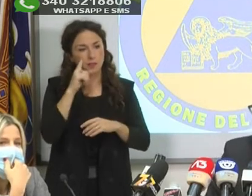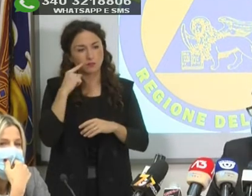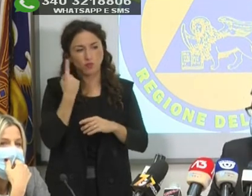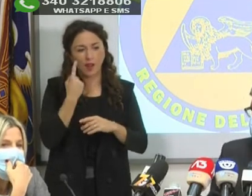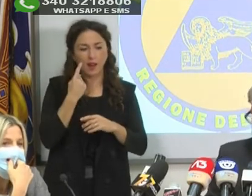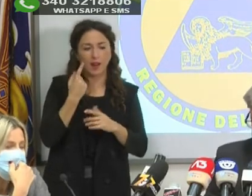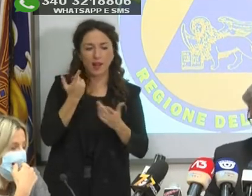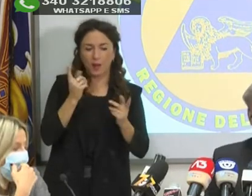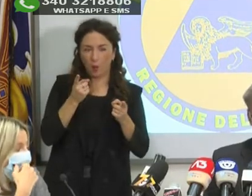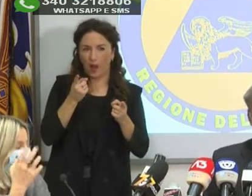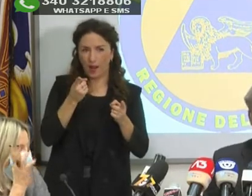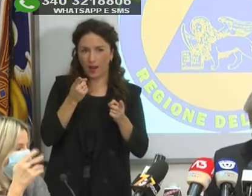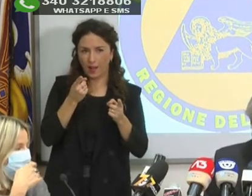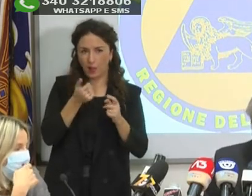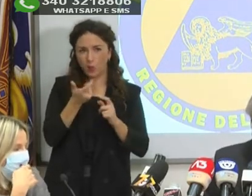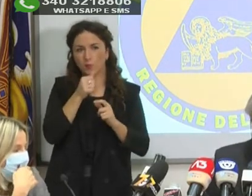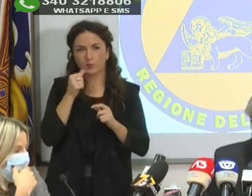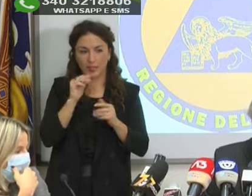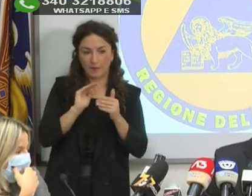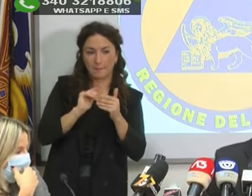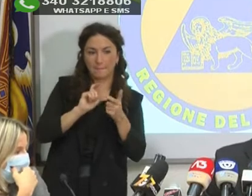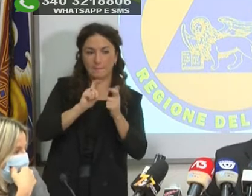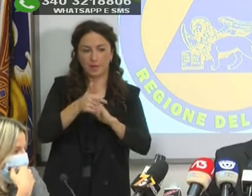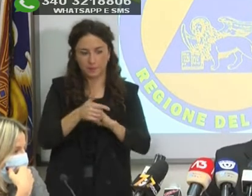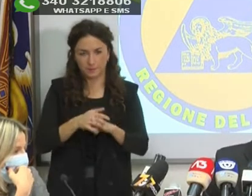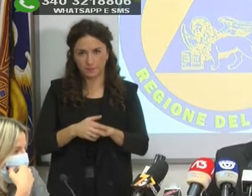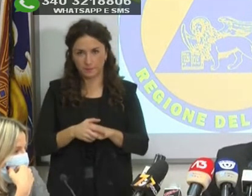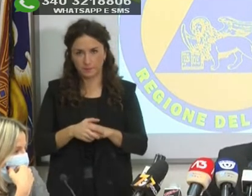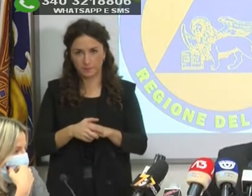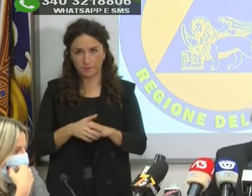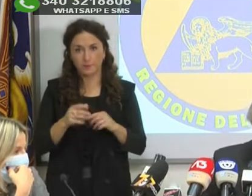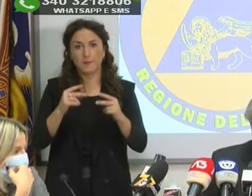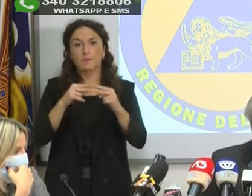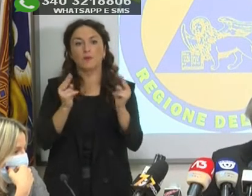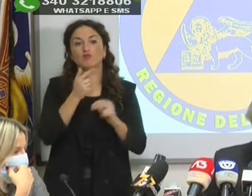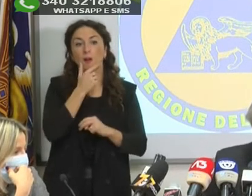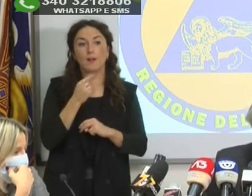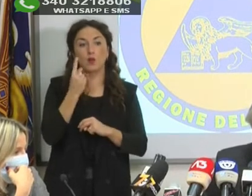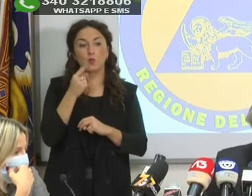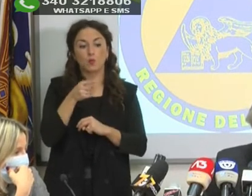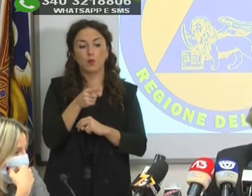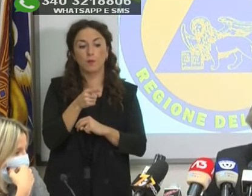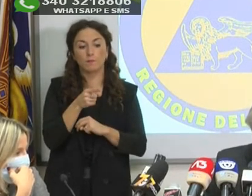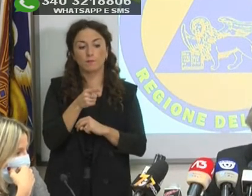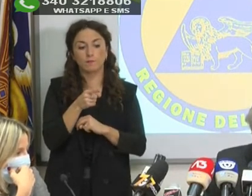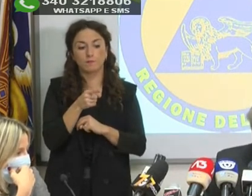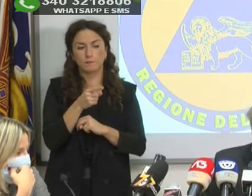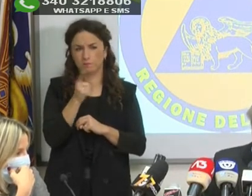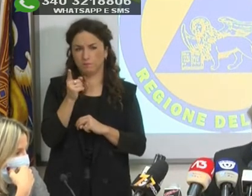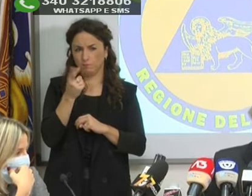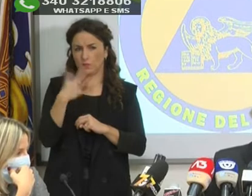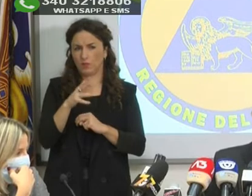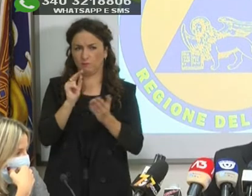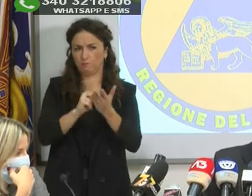quello che ho capito la domanda. Allora, per la provincia di Belluno, l'avete già